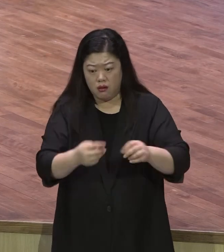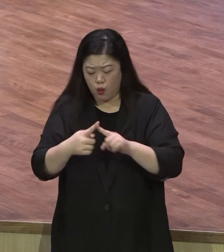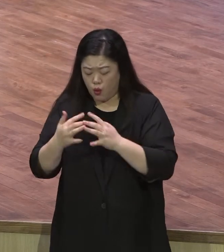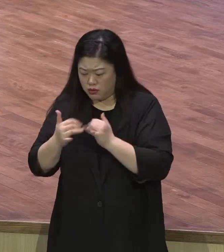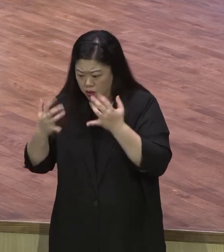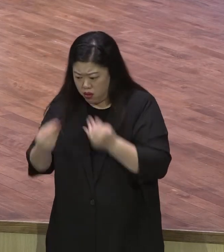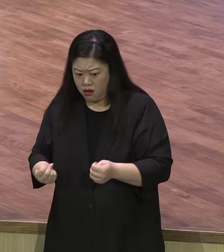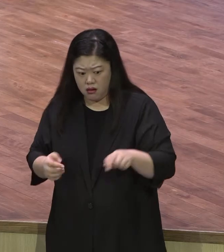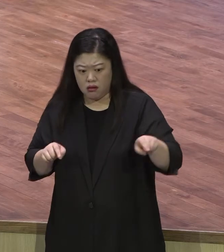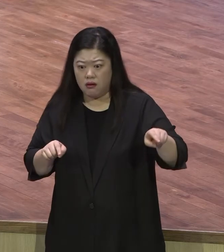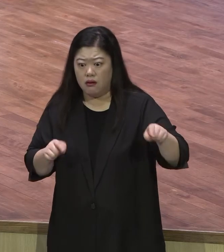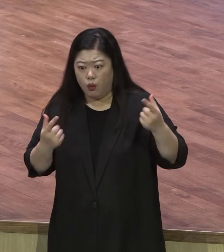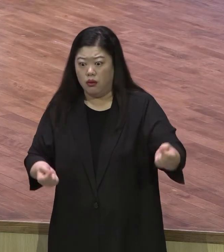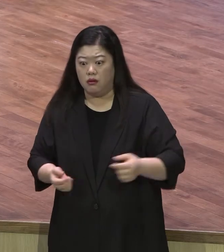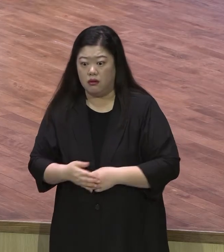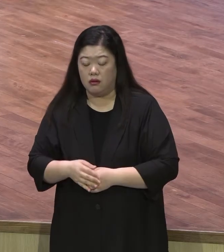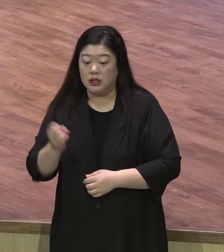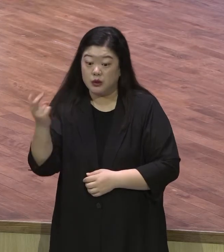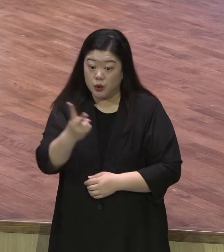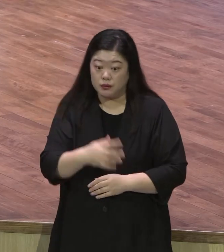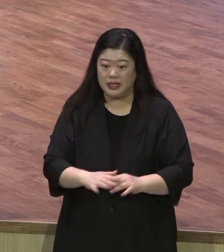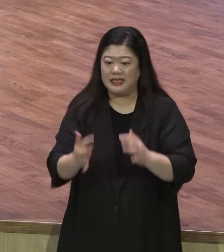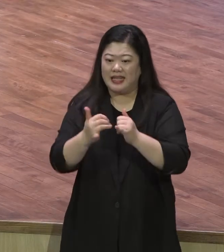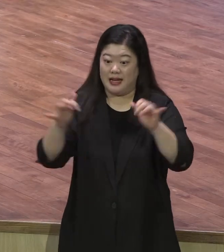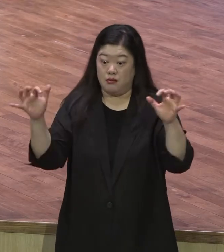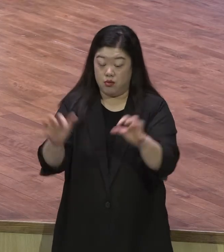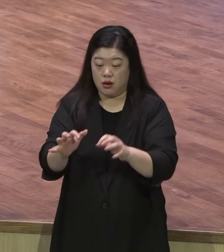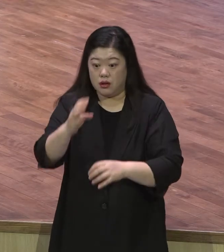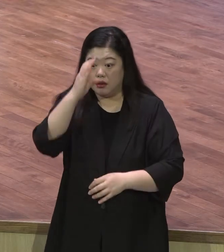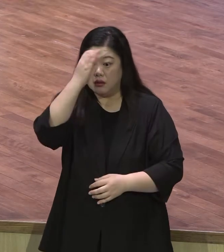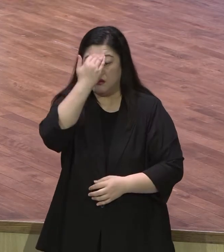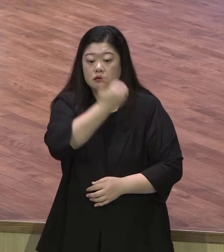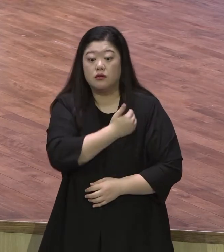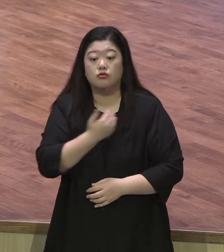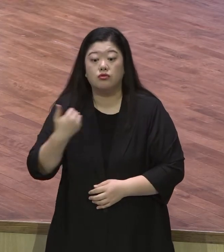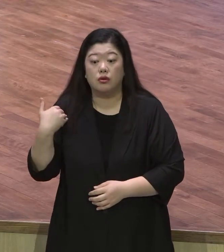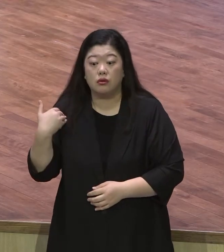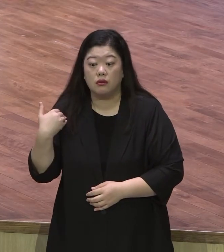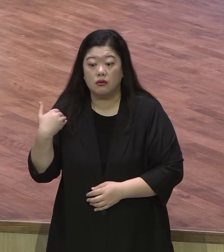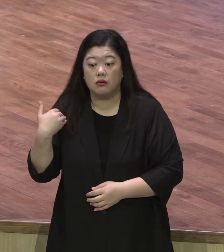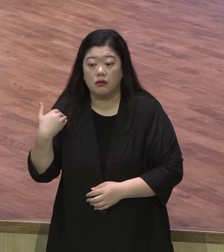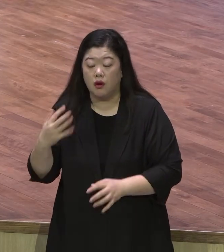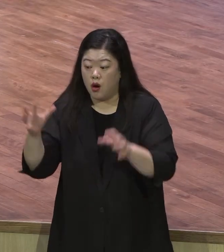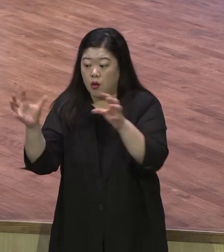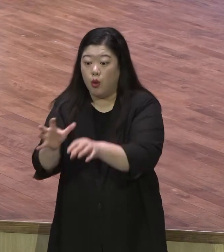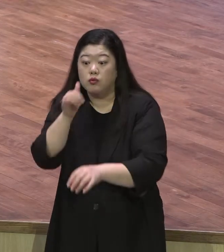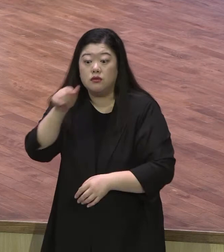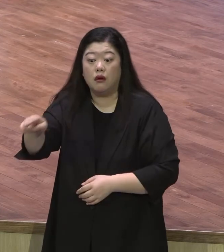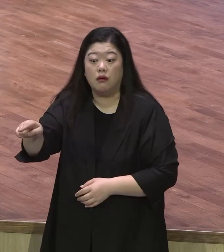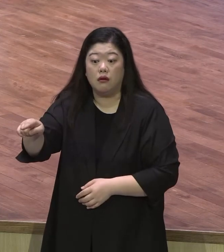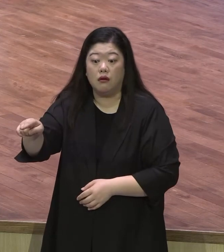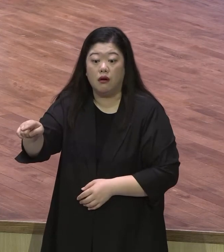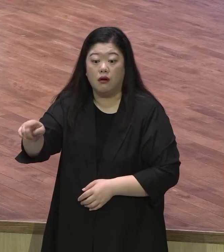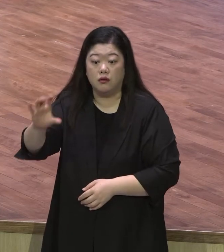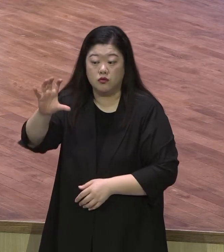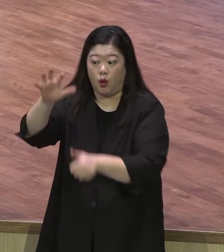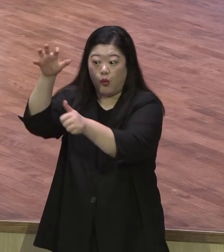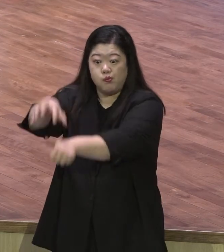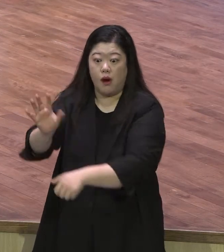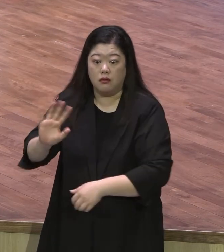천주교 불교 언급도 안 해요 천주교 똑같이 모이는데 천주교 불교 언급 자체도 안 해요